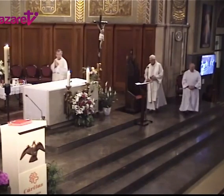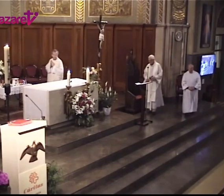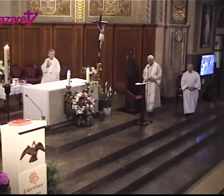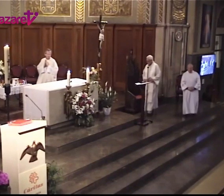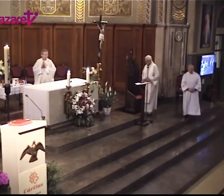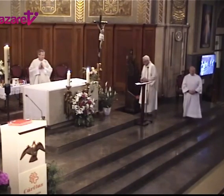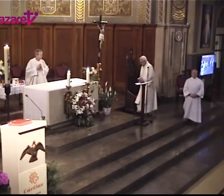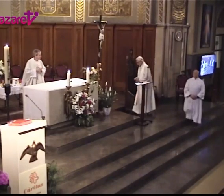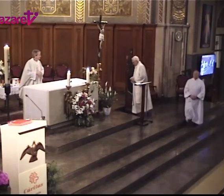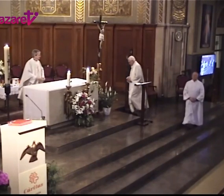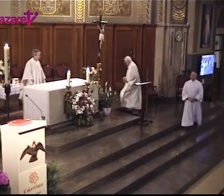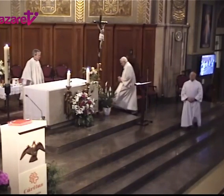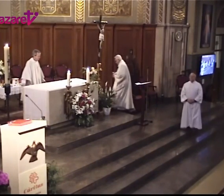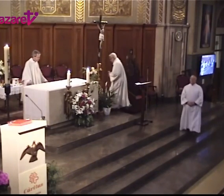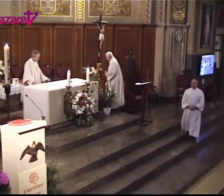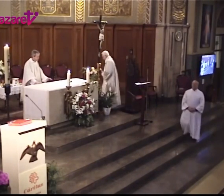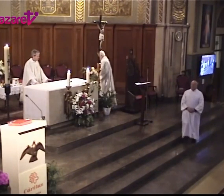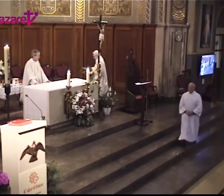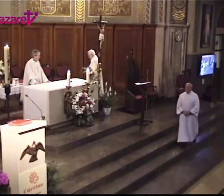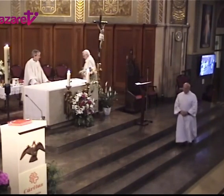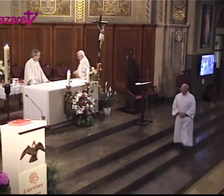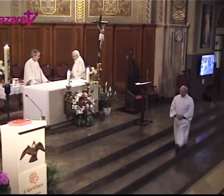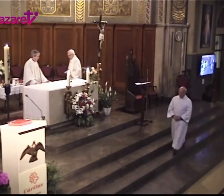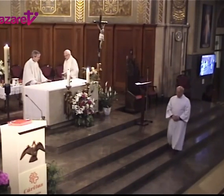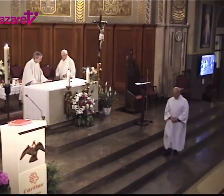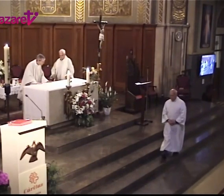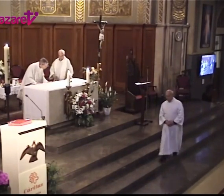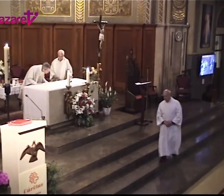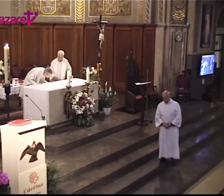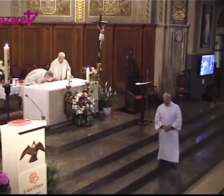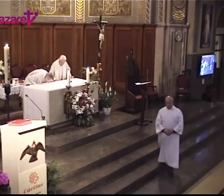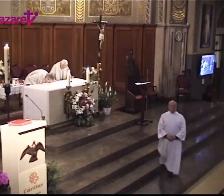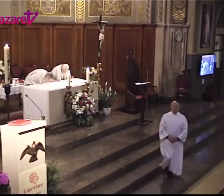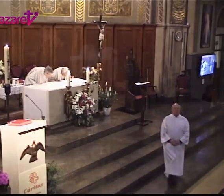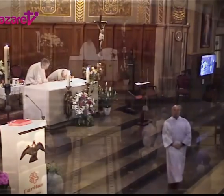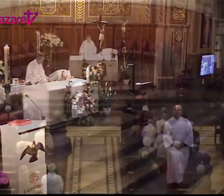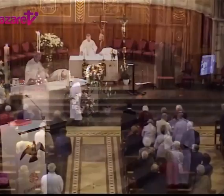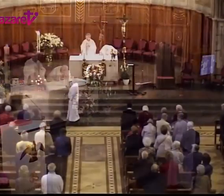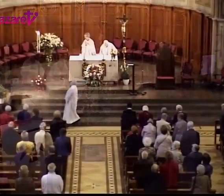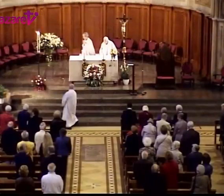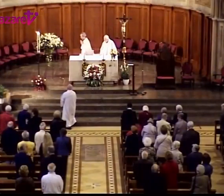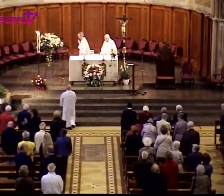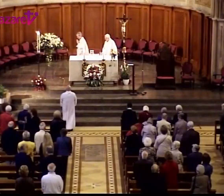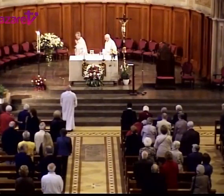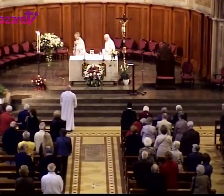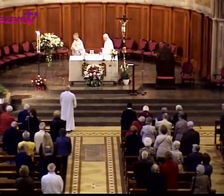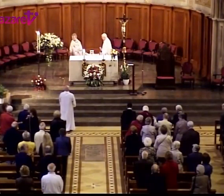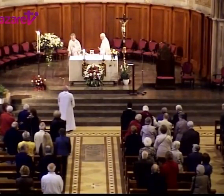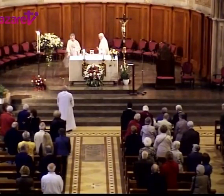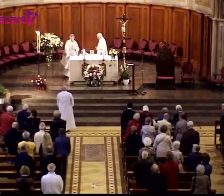la tierra de mis amores, te saludan los cantos